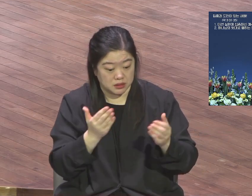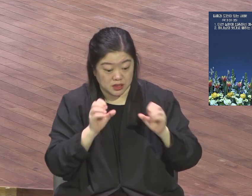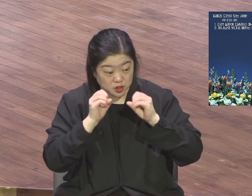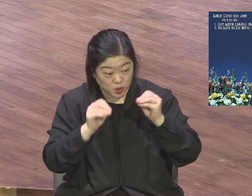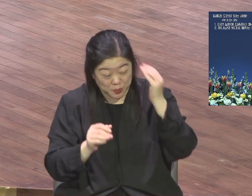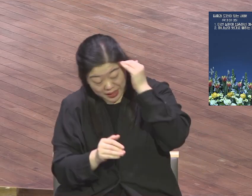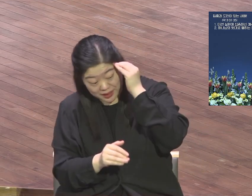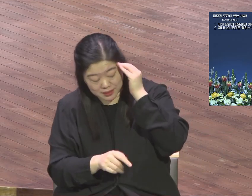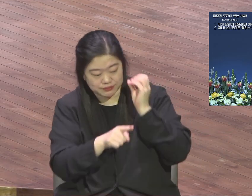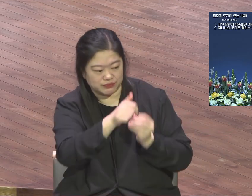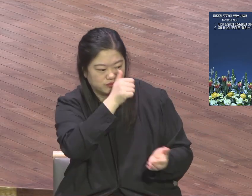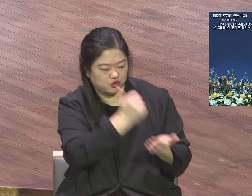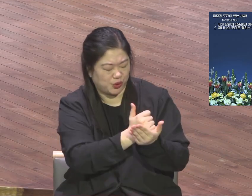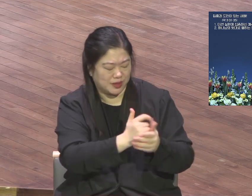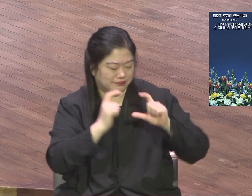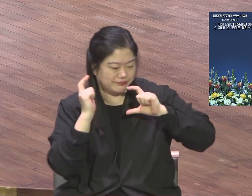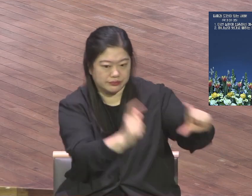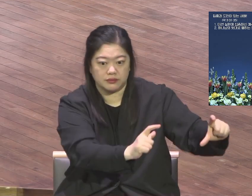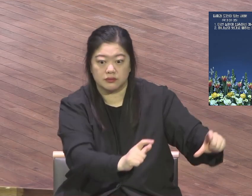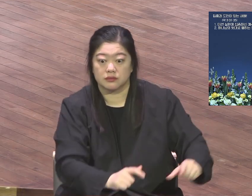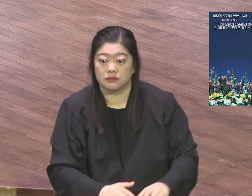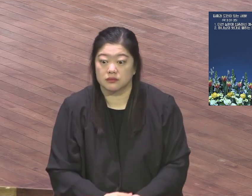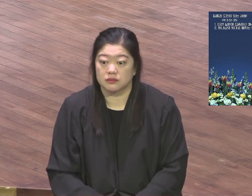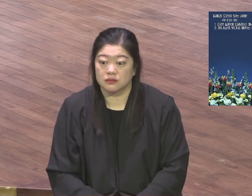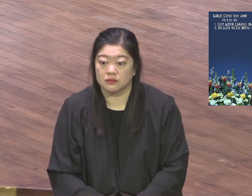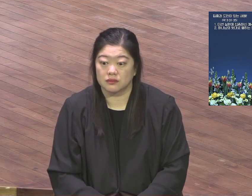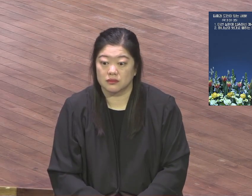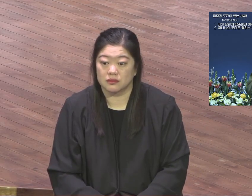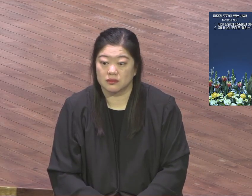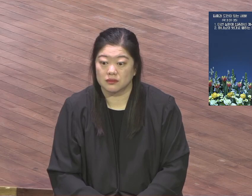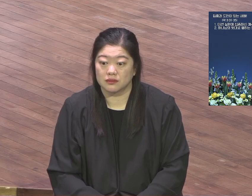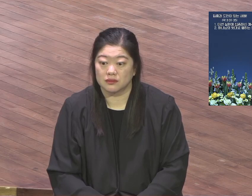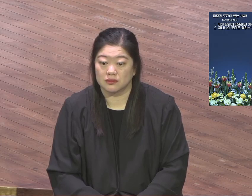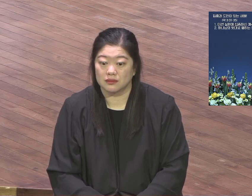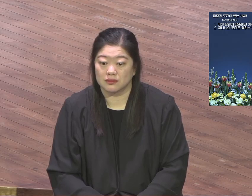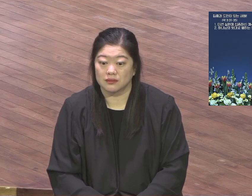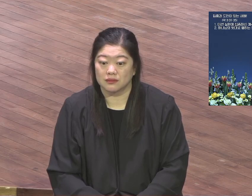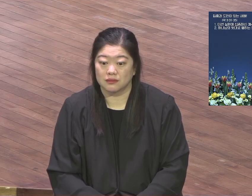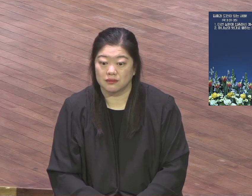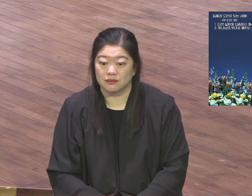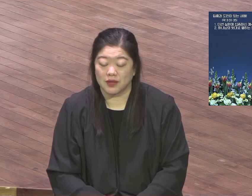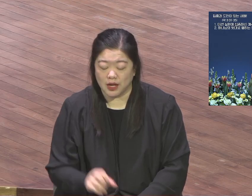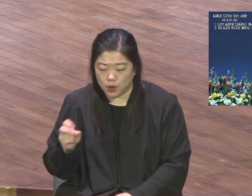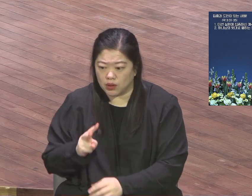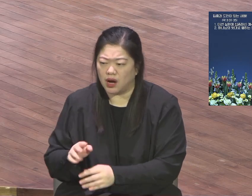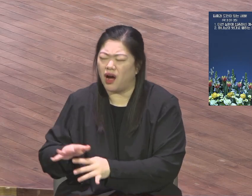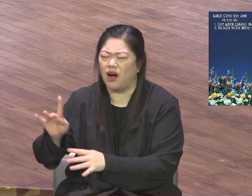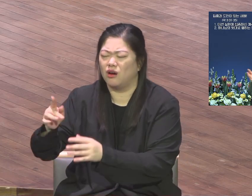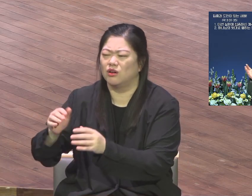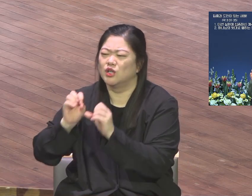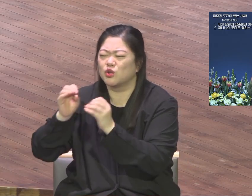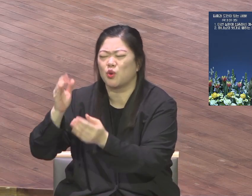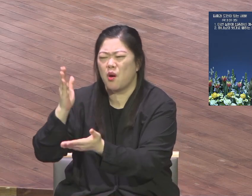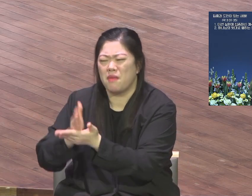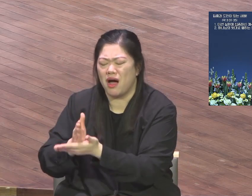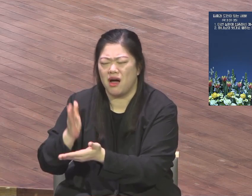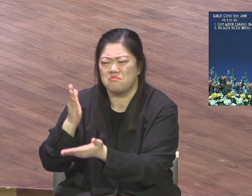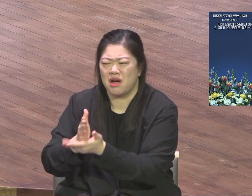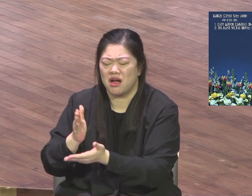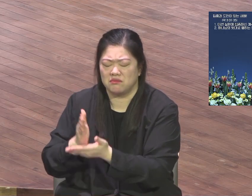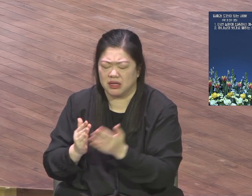선교하는데 비방해요. 방해해요. 지금 안 가는 거는 말할 것도 없고 가는 사람 방해해요. 비방해요. 조롱해요.